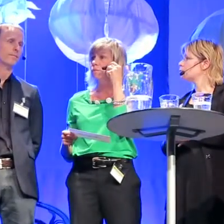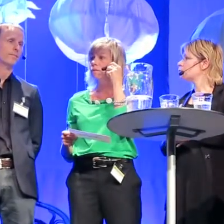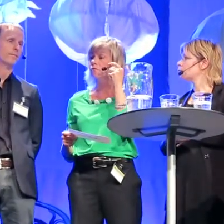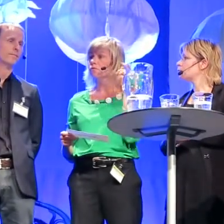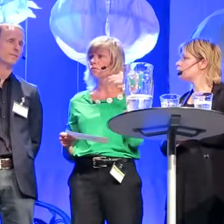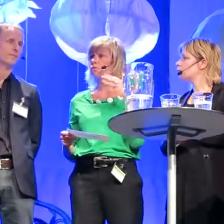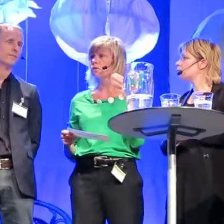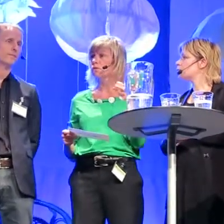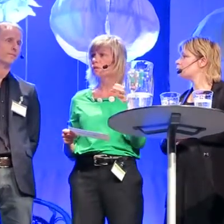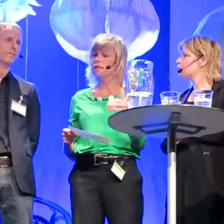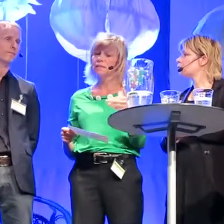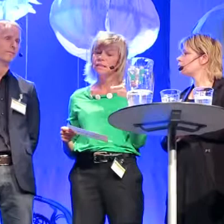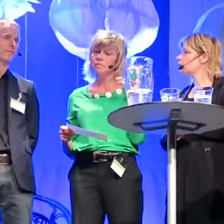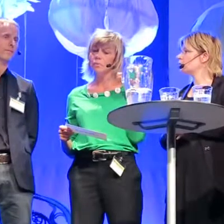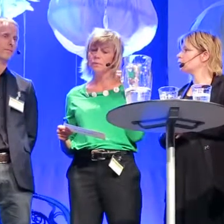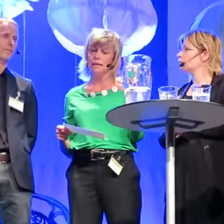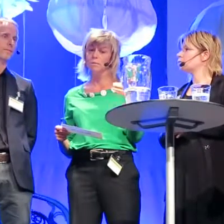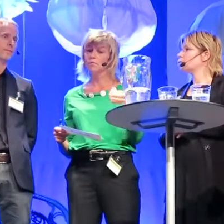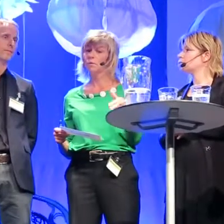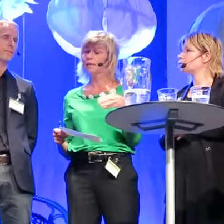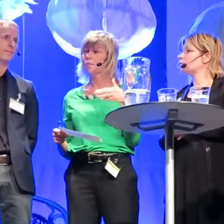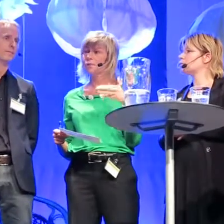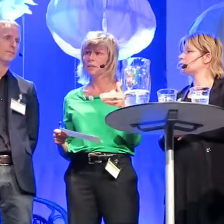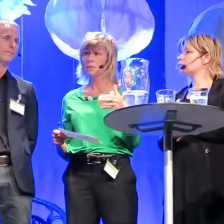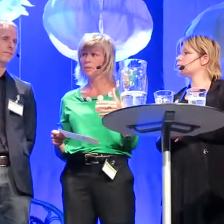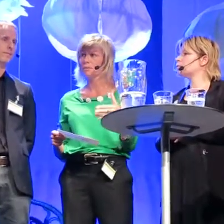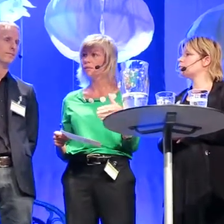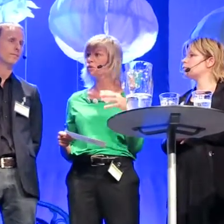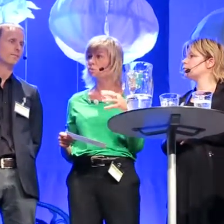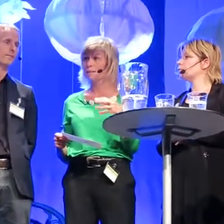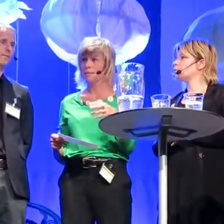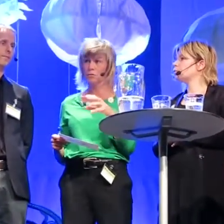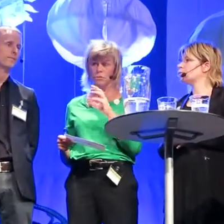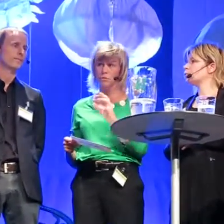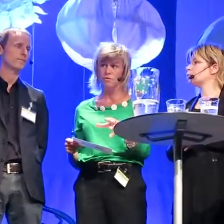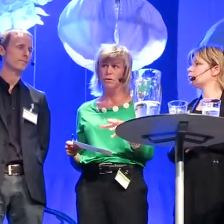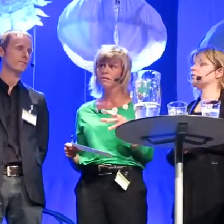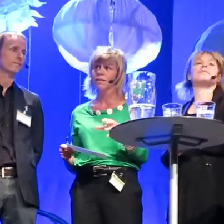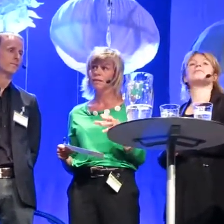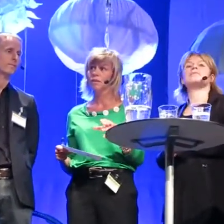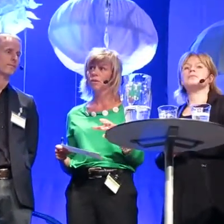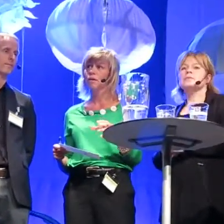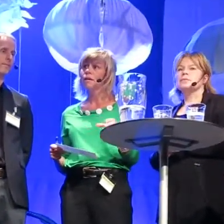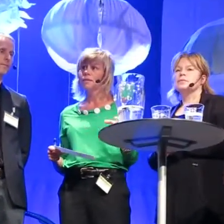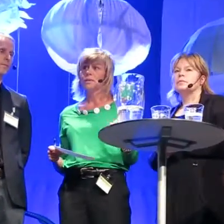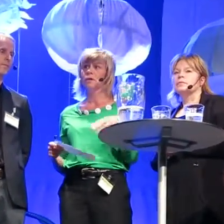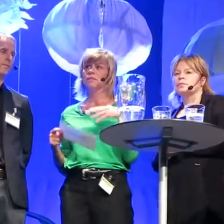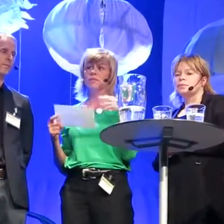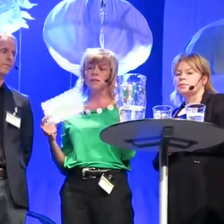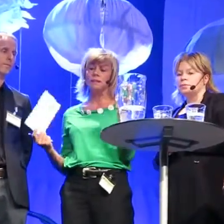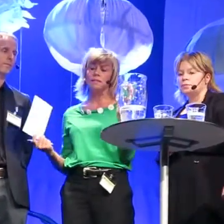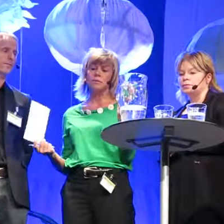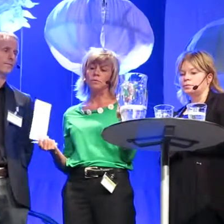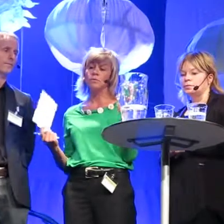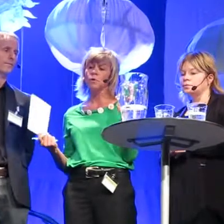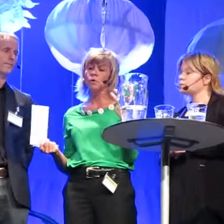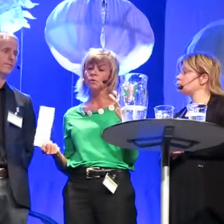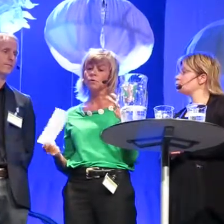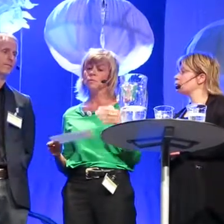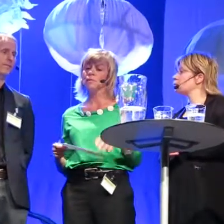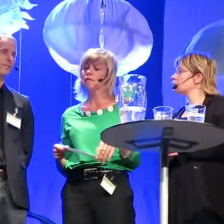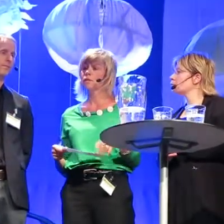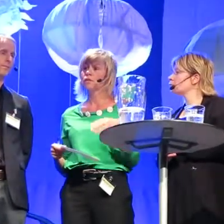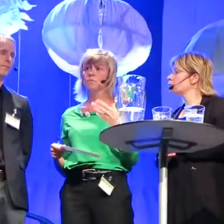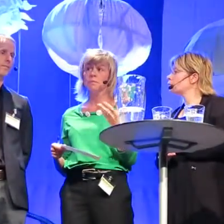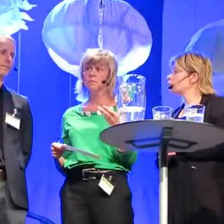minus 40% från 2008. Vi har satt mål på eko, för då ligger det på 8%. Det är dubbelt den konsumtion vi har i Sverige idag. Vi har anslutit oss